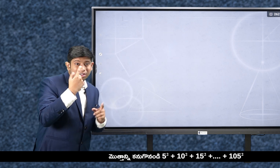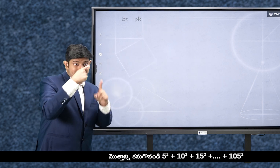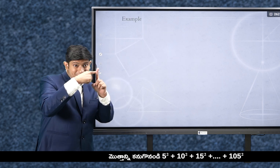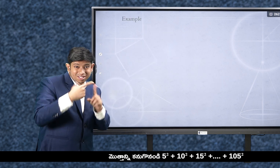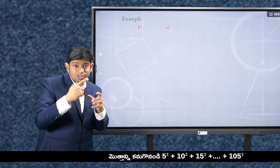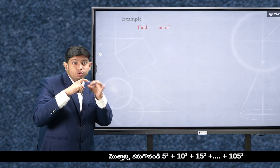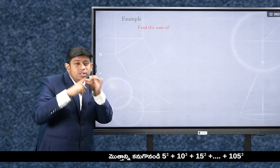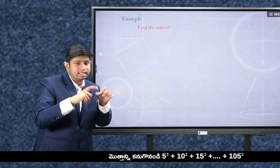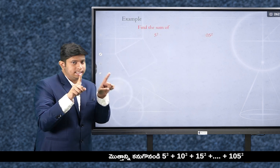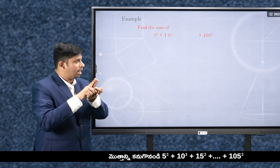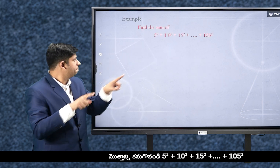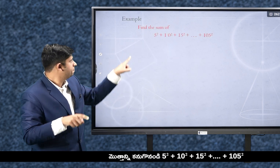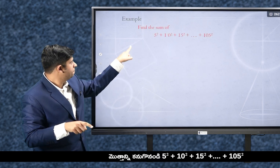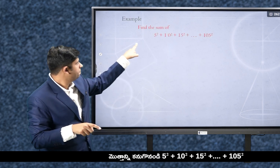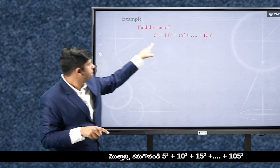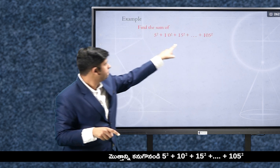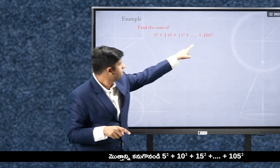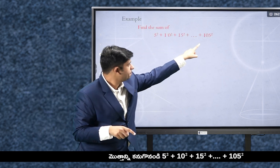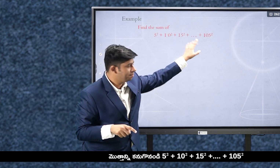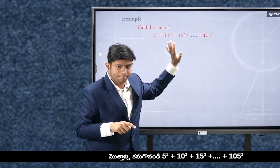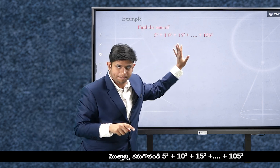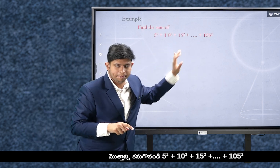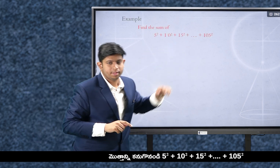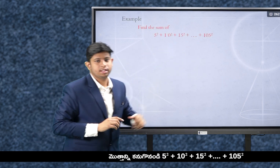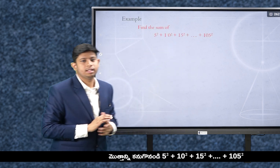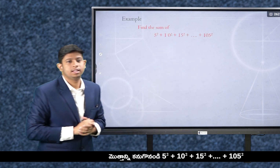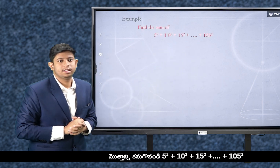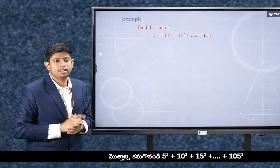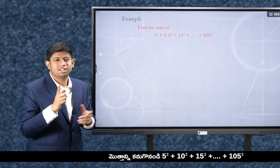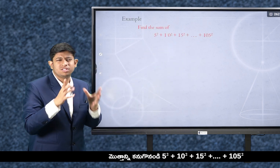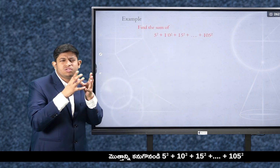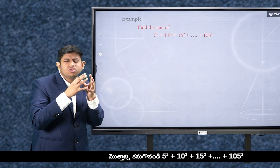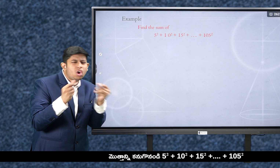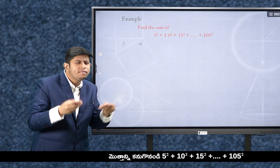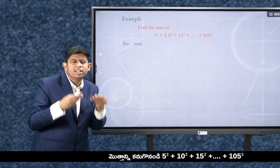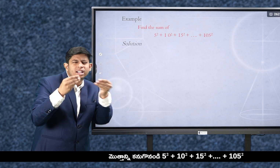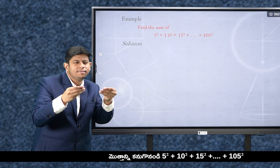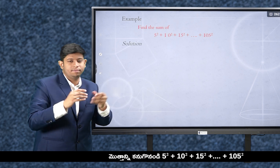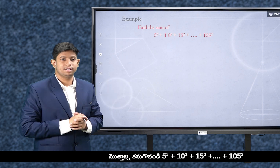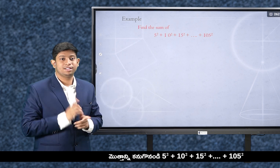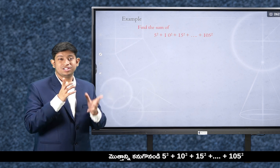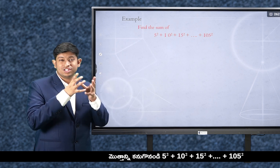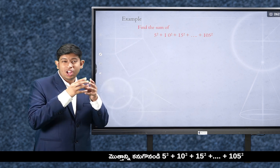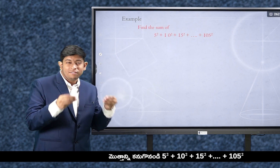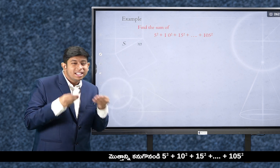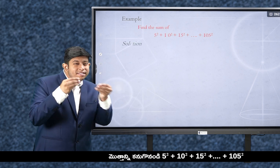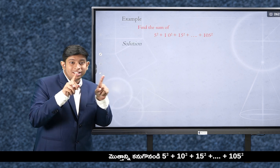మొత్తాన్ని కనుగొనండి. 5 స్క్వేర్ ప్లస్ 10 స్క్వేర్ ప్లస్ 15 స్క్వేర్ ప్లస్ అండ్ సో ఆన్ ప్లస్ 105